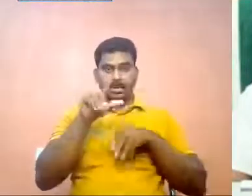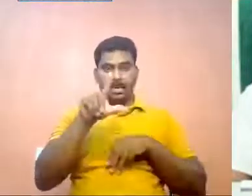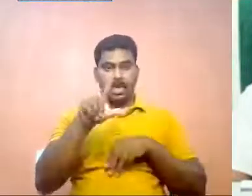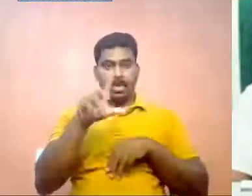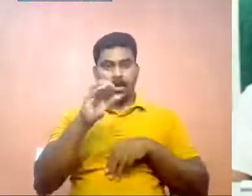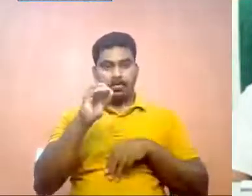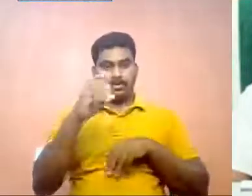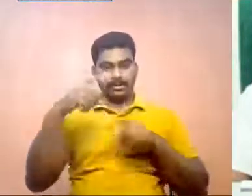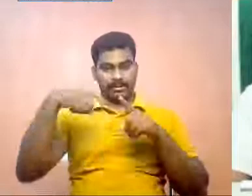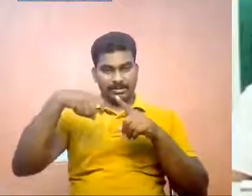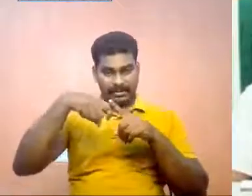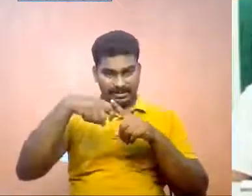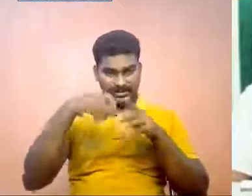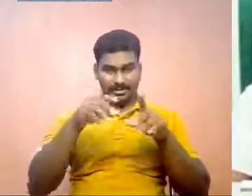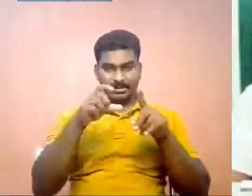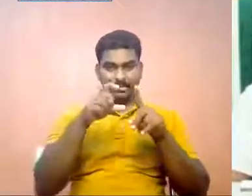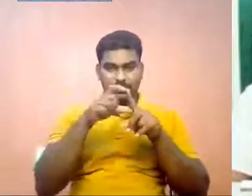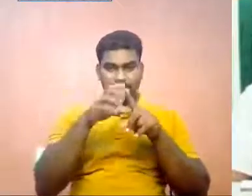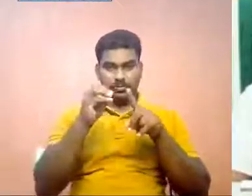വളർത്തുപക്ഷികൾ